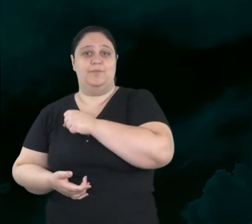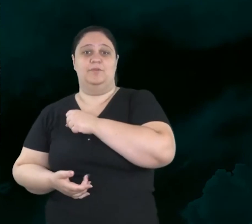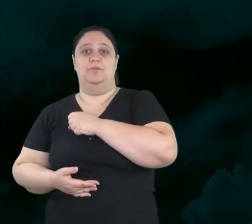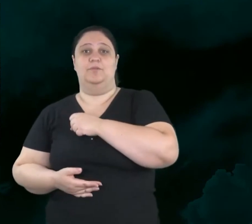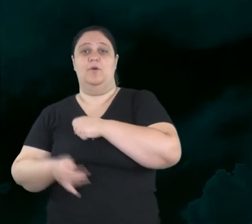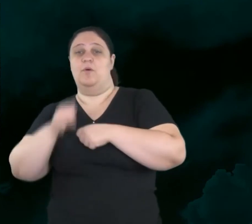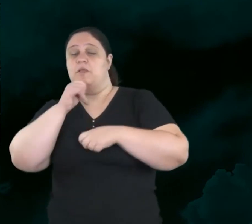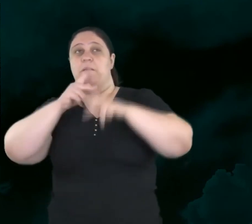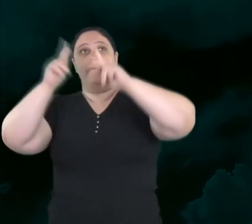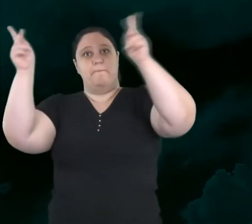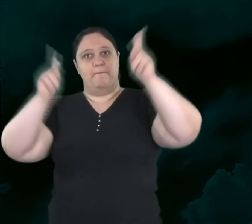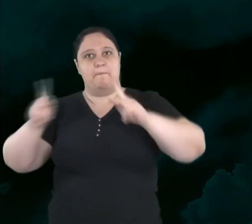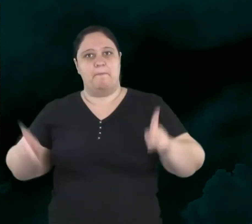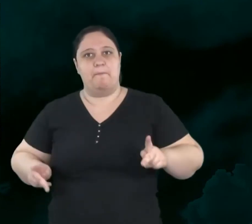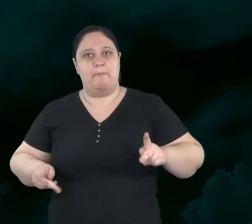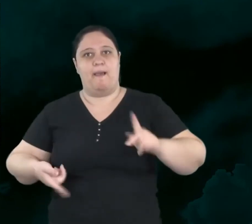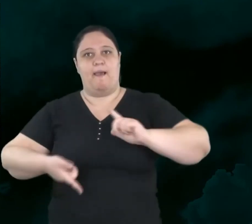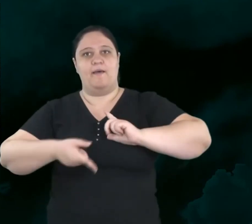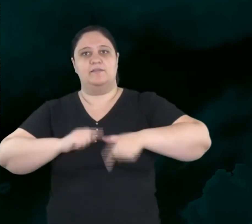Oriente Médio está